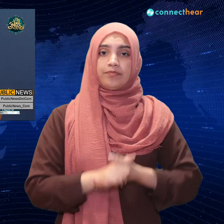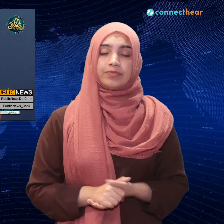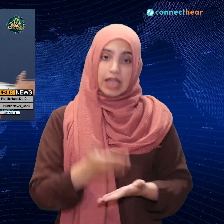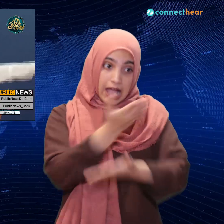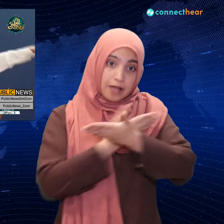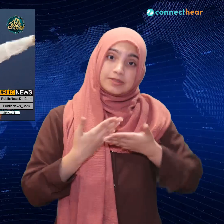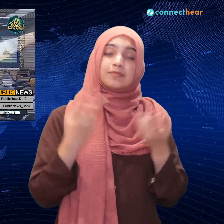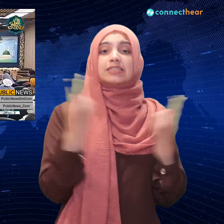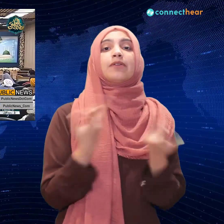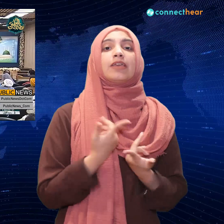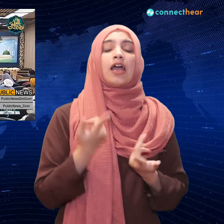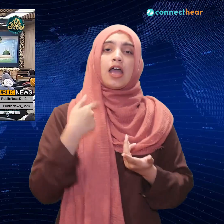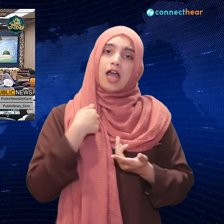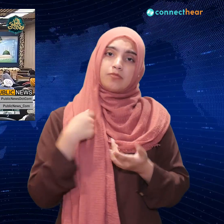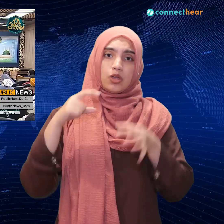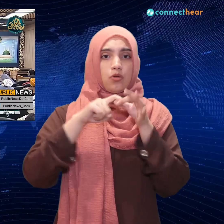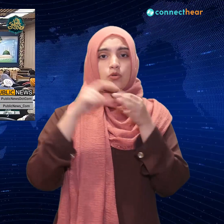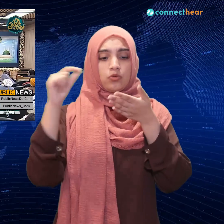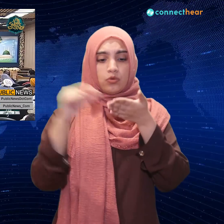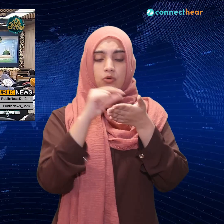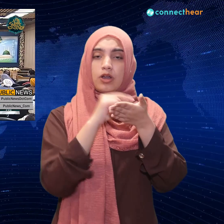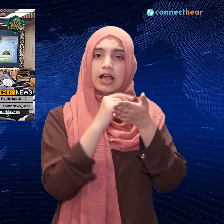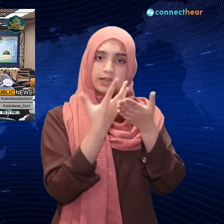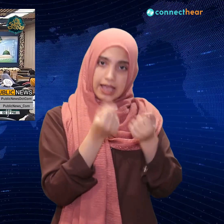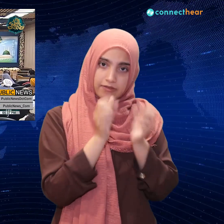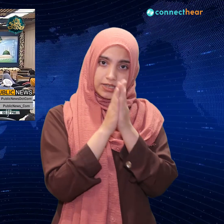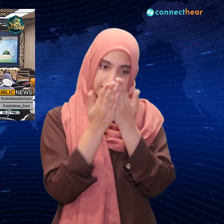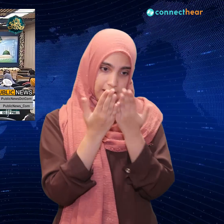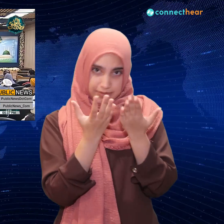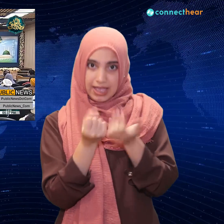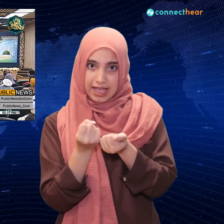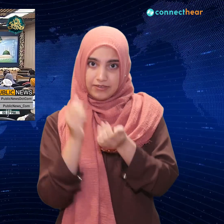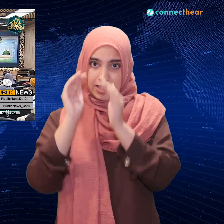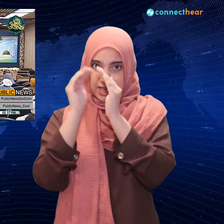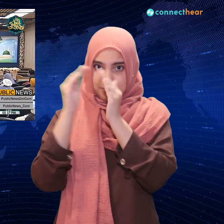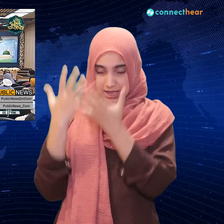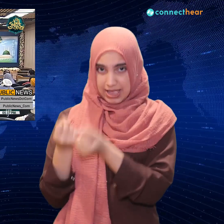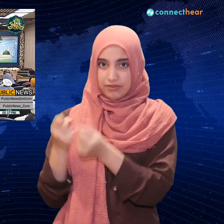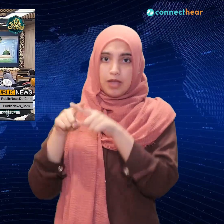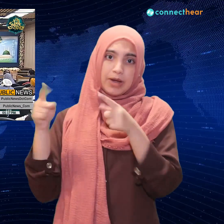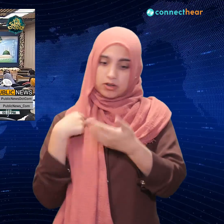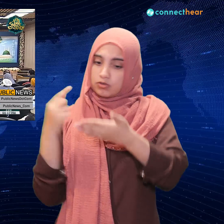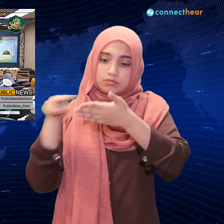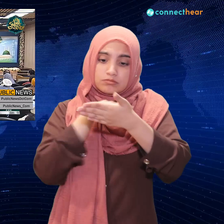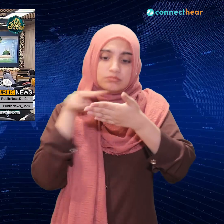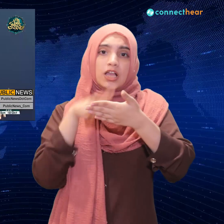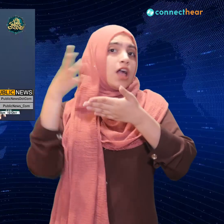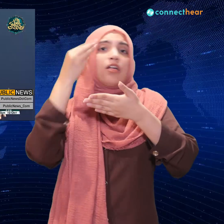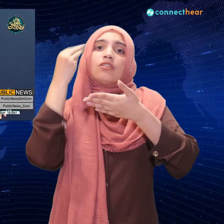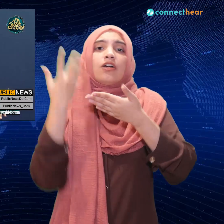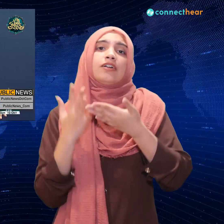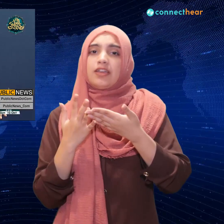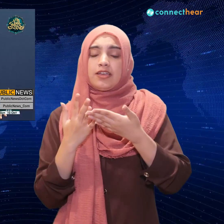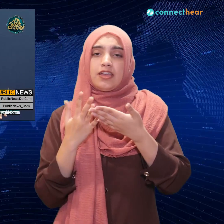یہ ایسے ہے کہ قرآن شریف آپ نے گھر میں رکھی ہوئی ہے، سارے اس کو بڑے ادب سے اٹھا رہے، پڑھ ہی نہیں رہے کہ اندر لکھا کیا ہوا ہے. اسی طرح ان کی